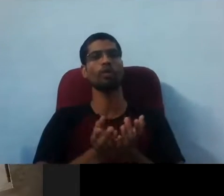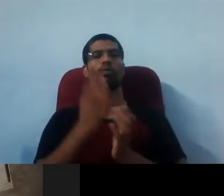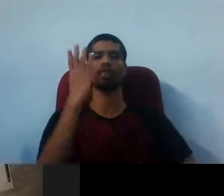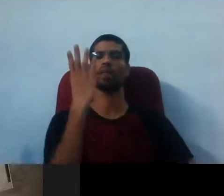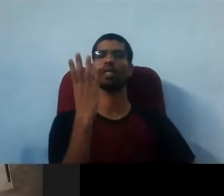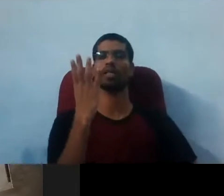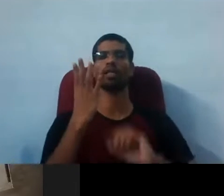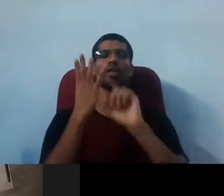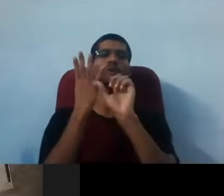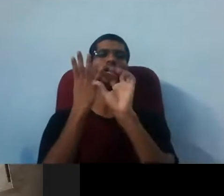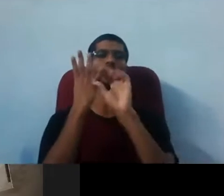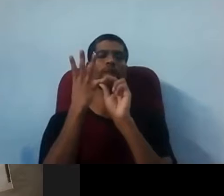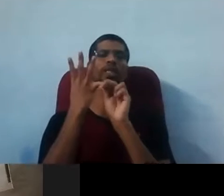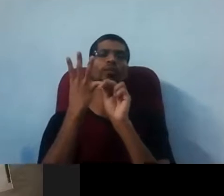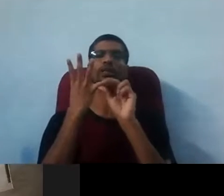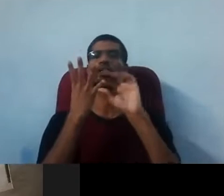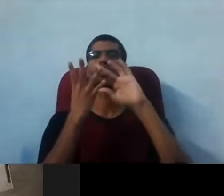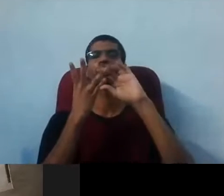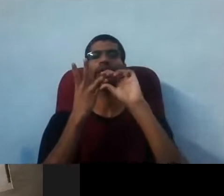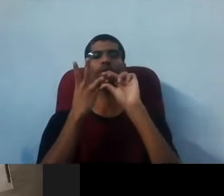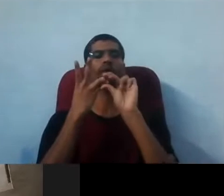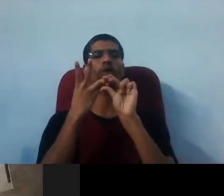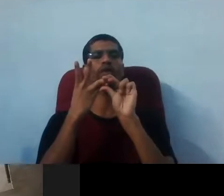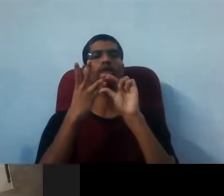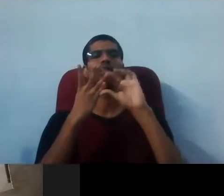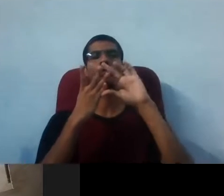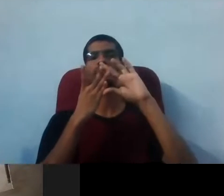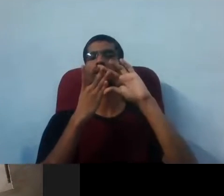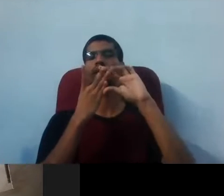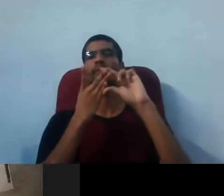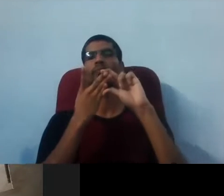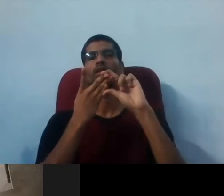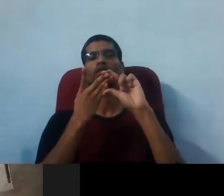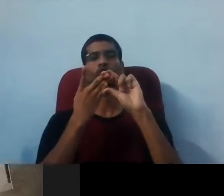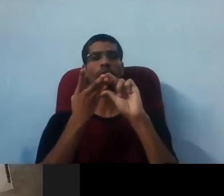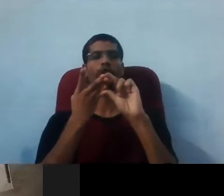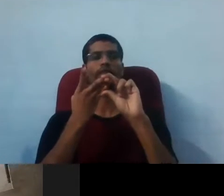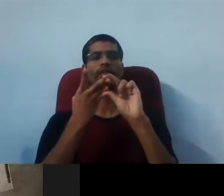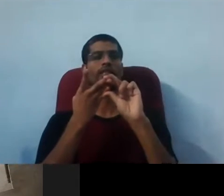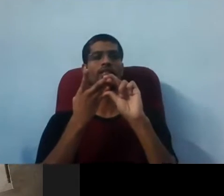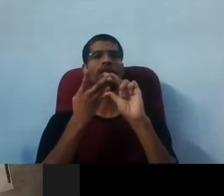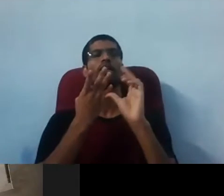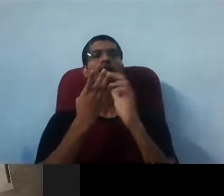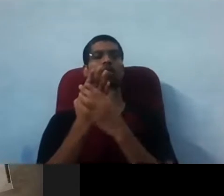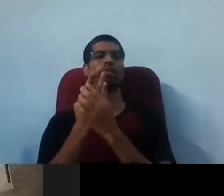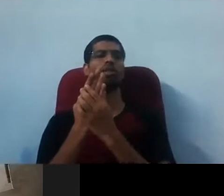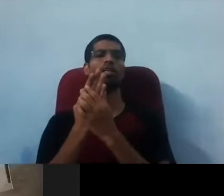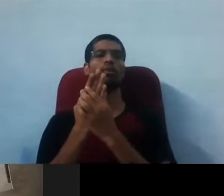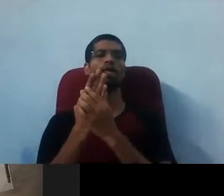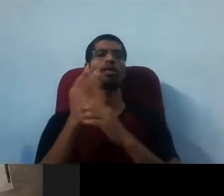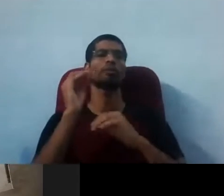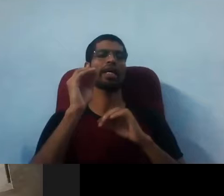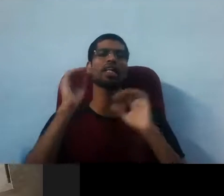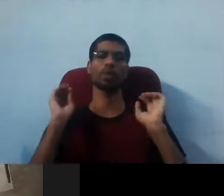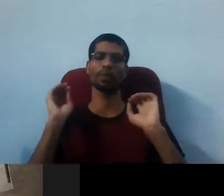ऑफ ओर में हम लोग चार पढ़े थे, वो है हैंड पिकिंग मेथड, हाइड्रोलिक वॉशिंग, दूसरा क्या है फ्लोट फ्लोटेशन, तीसरा और चौथा क्या है